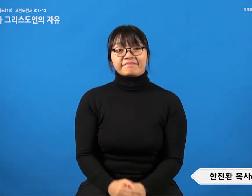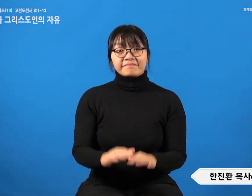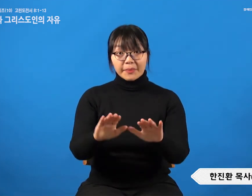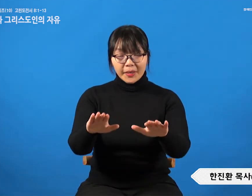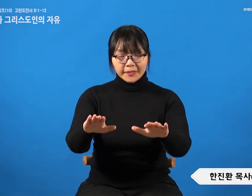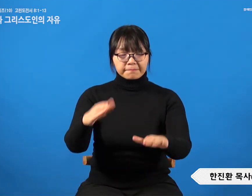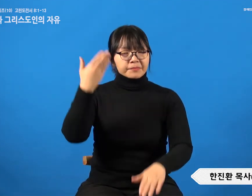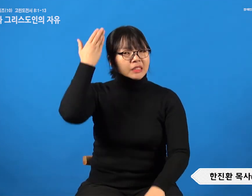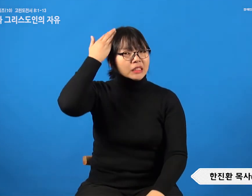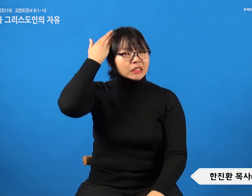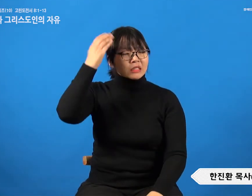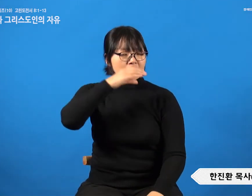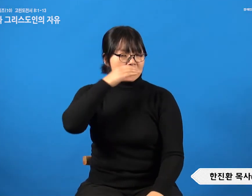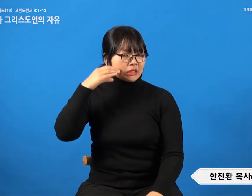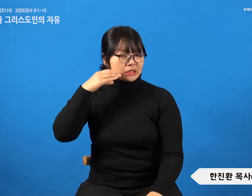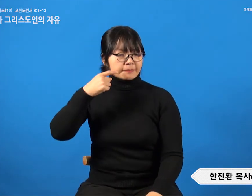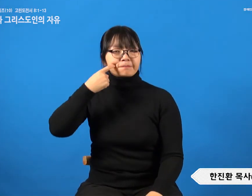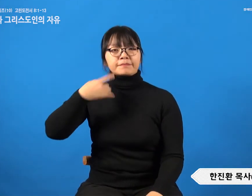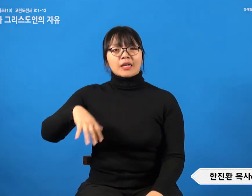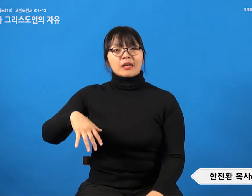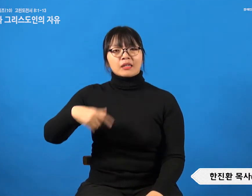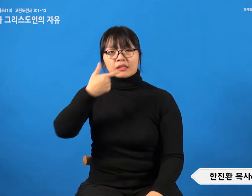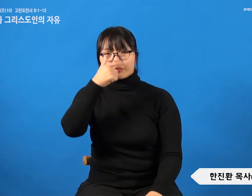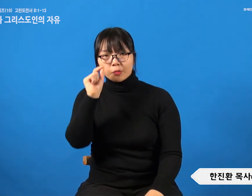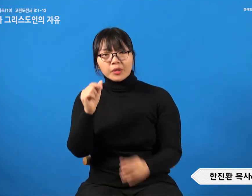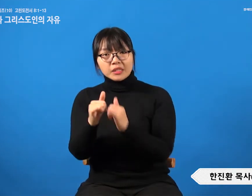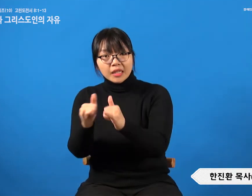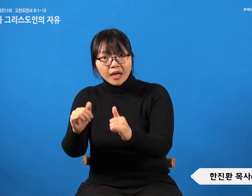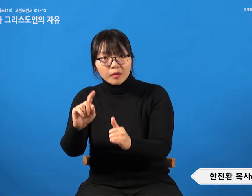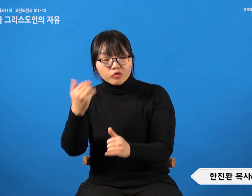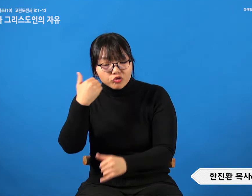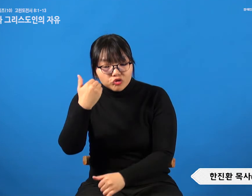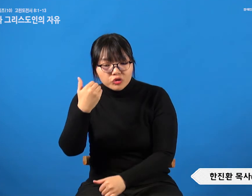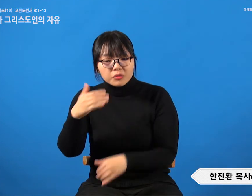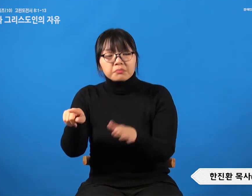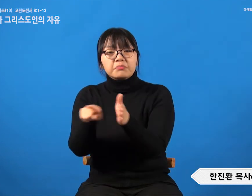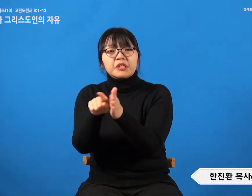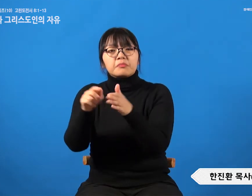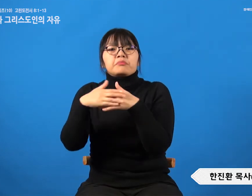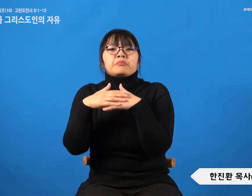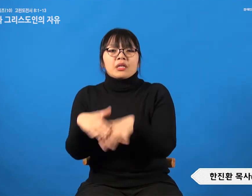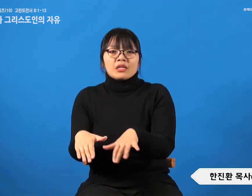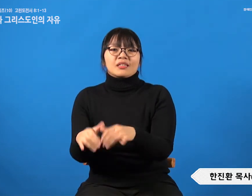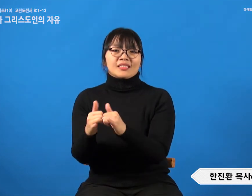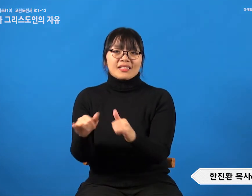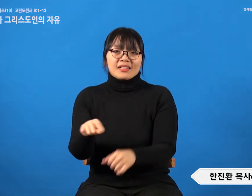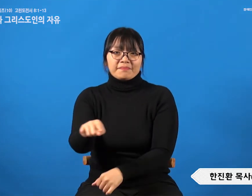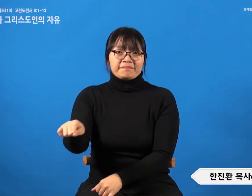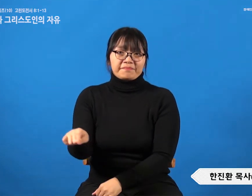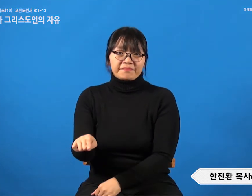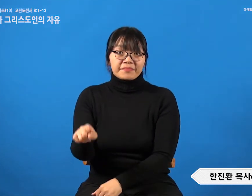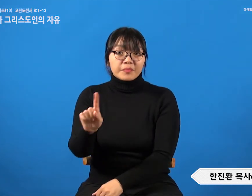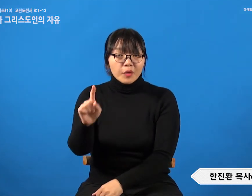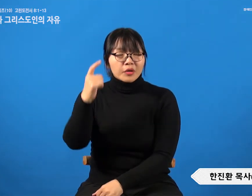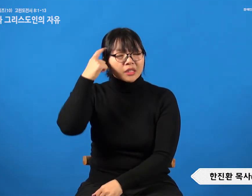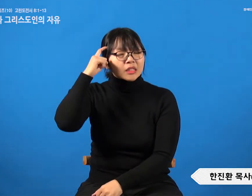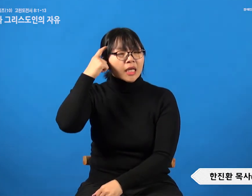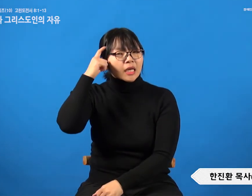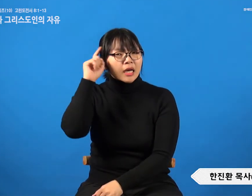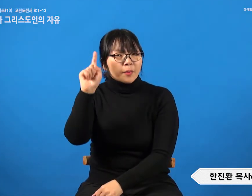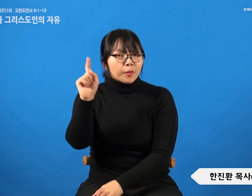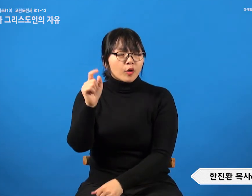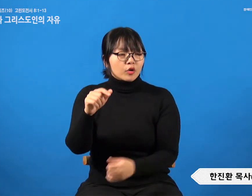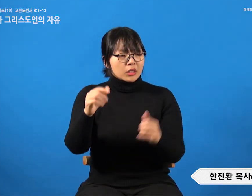바른 지식이 없는 사람, 믿음이 약한 사람이죠. 그런 사람들은 이 우상 제물을